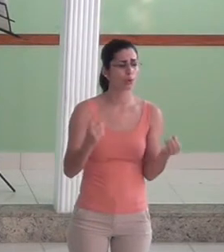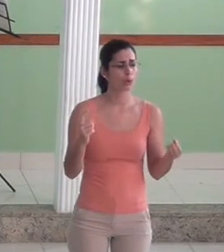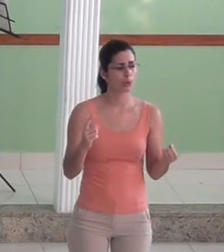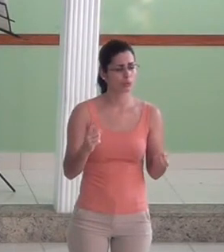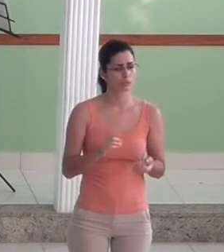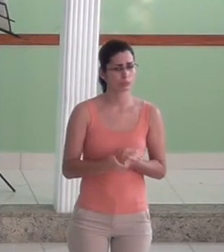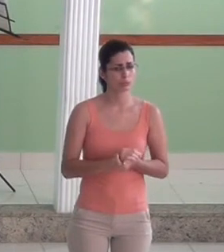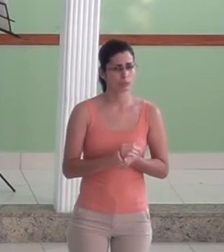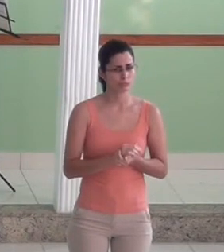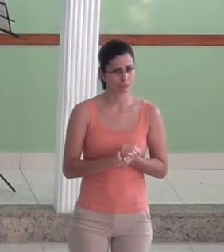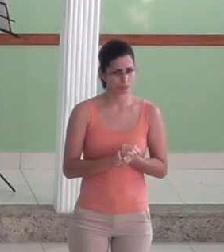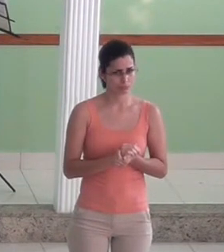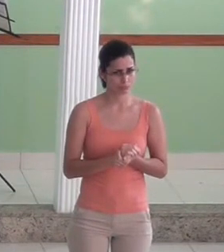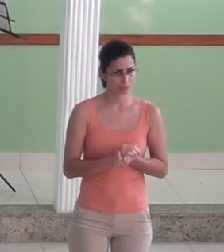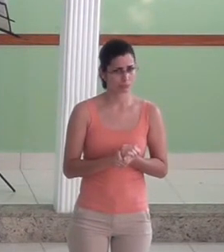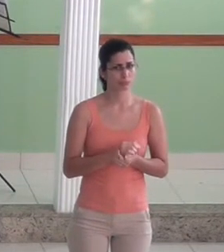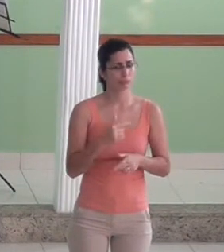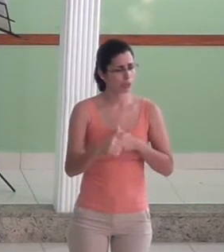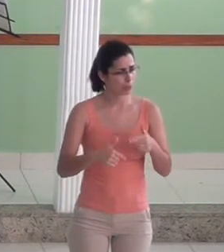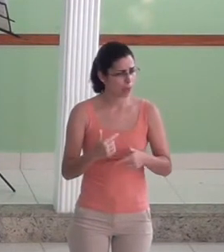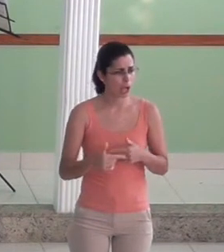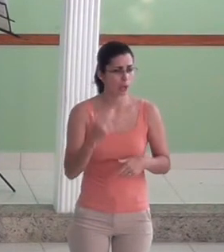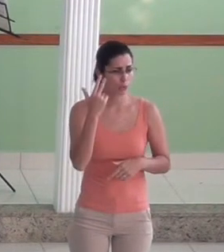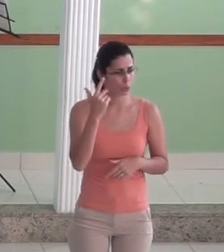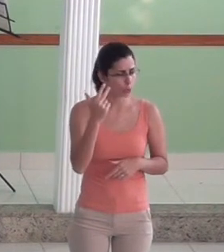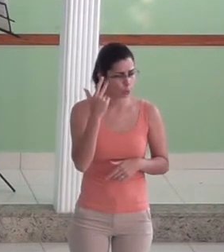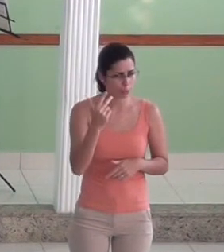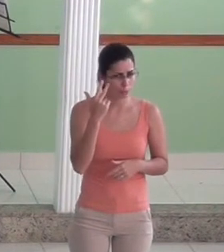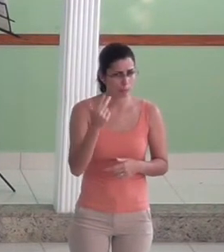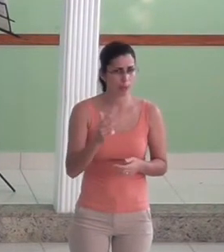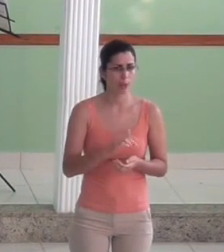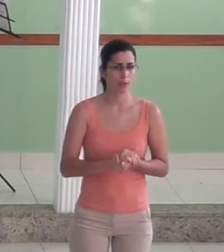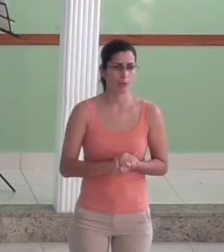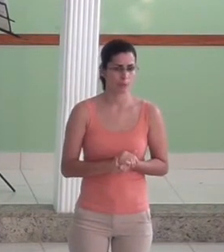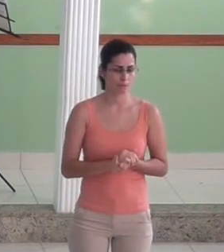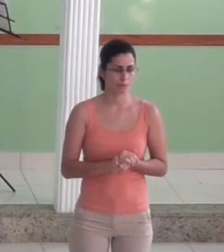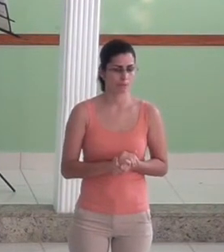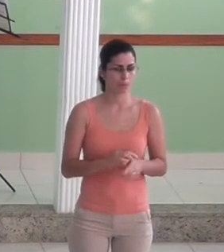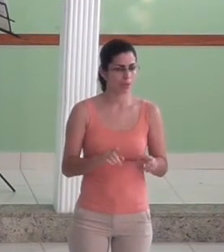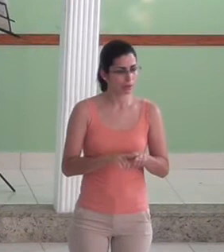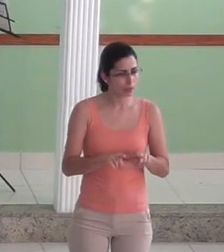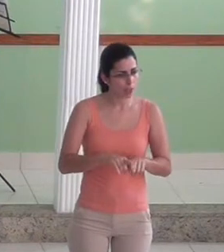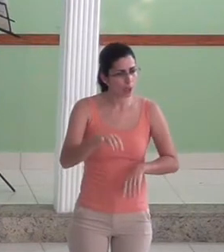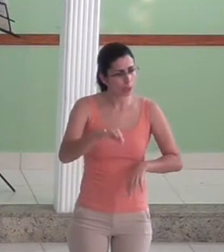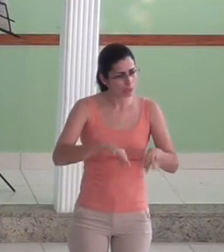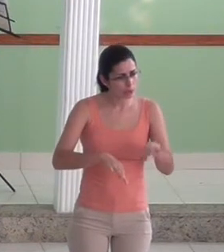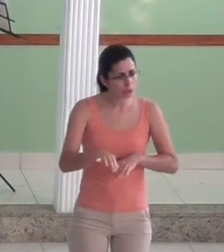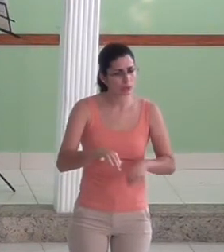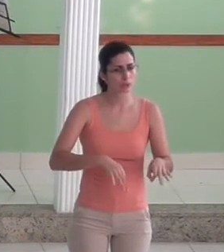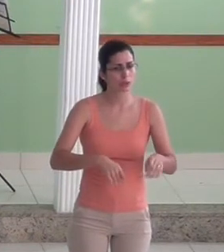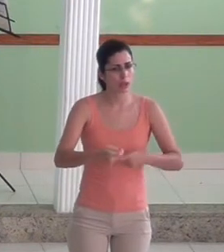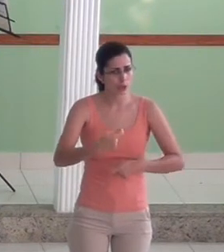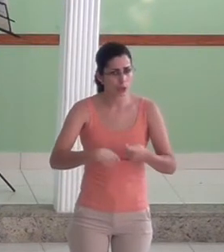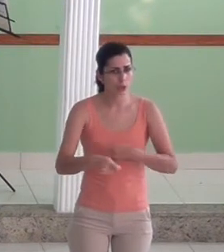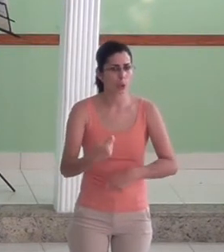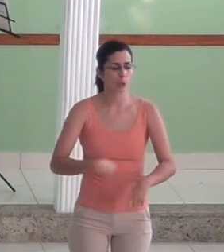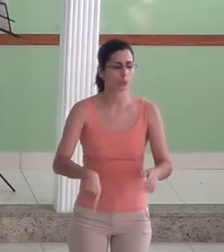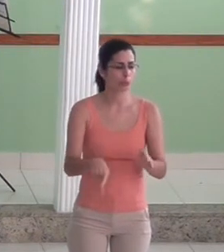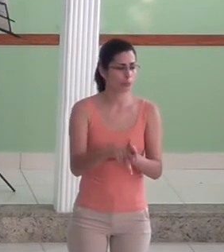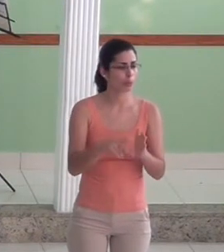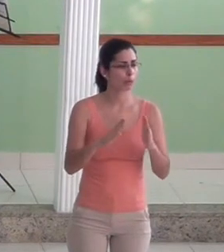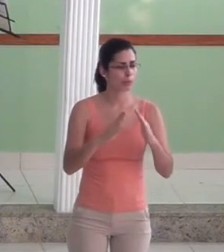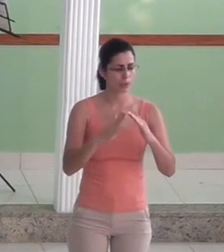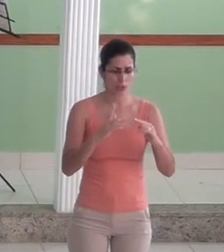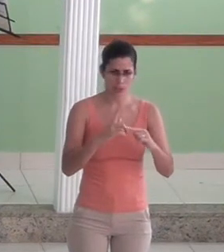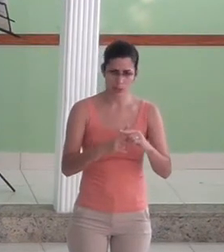estamos caminhando, a administração da igreja continua sendo feita pelas pessoas que devem fazer, que